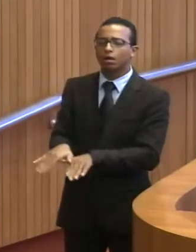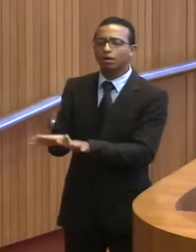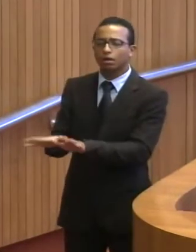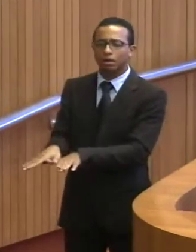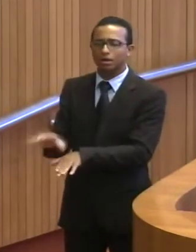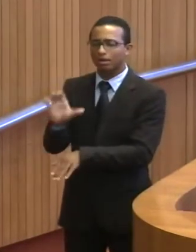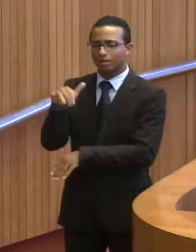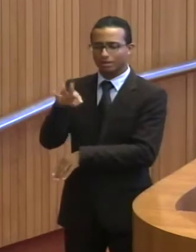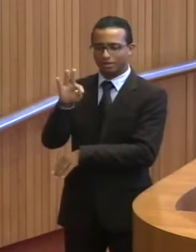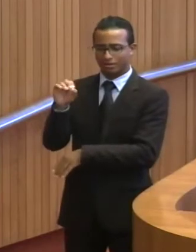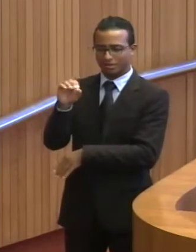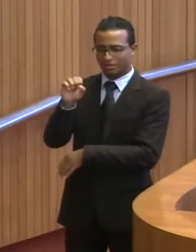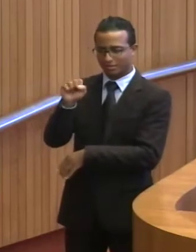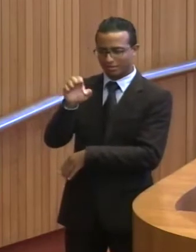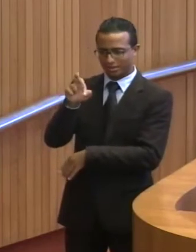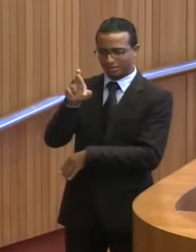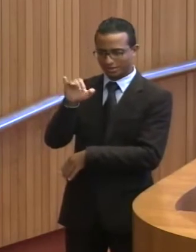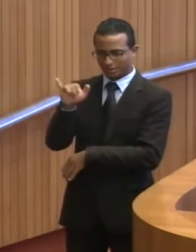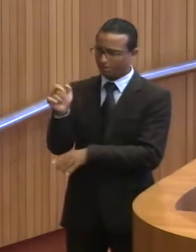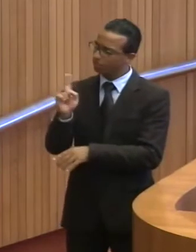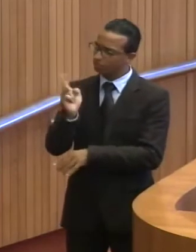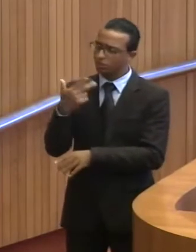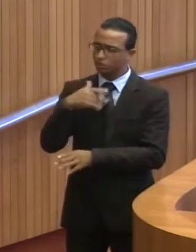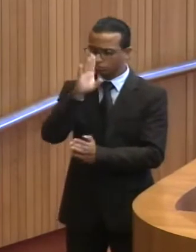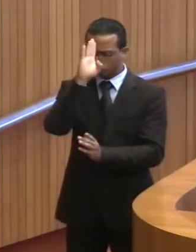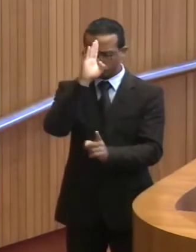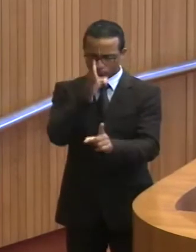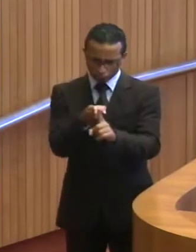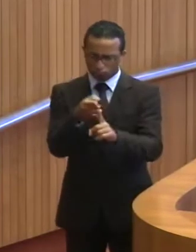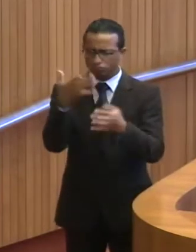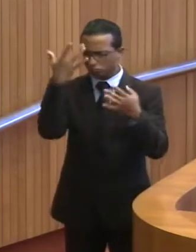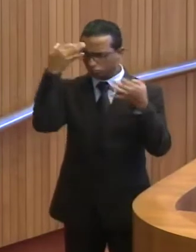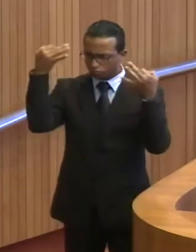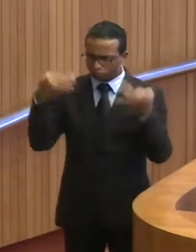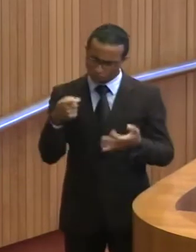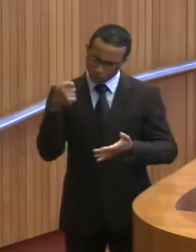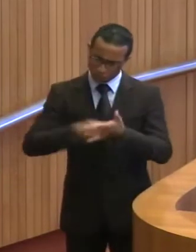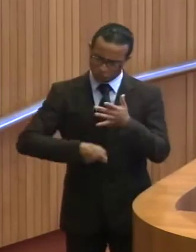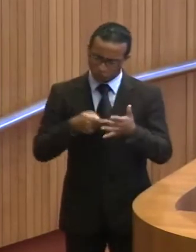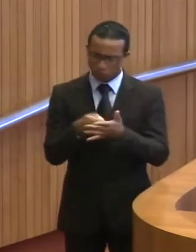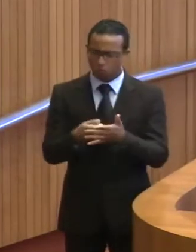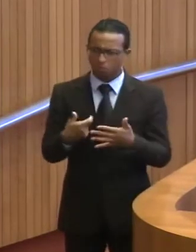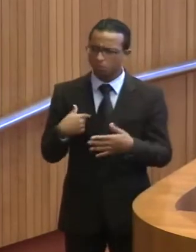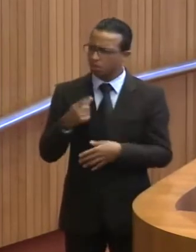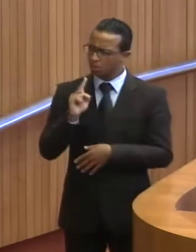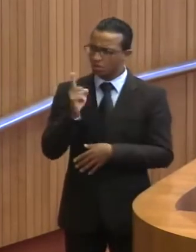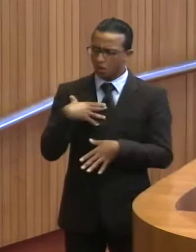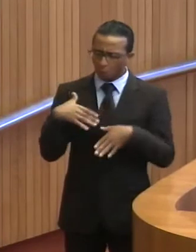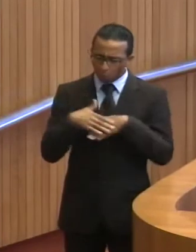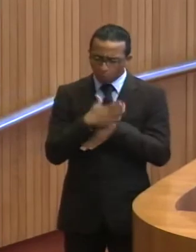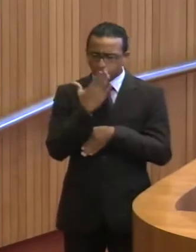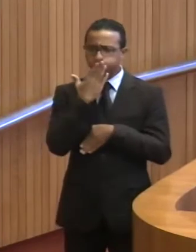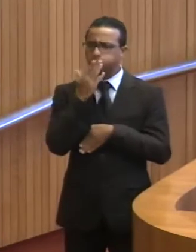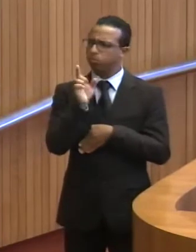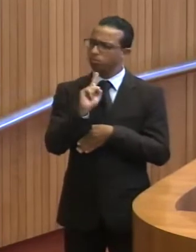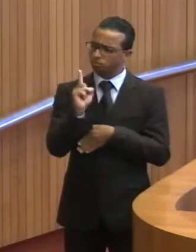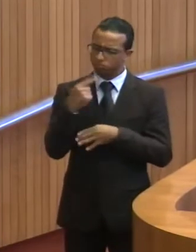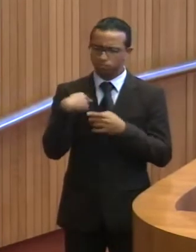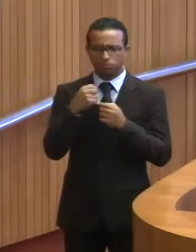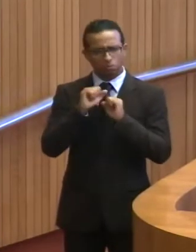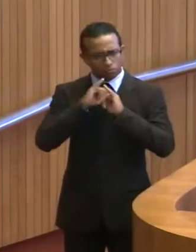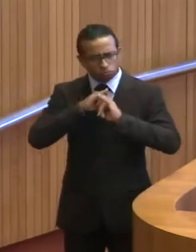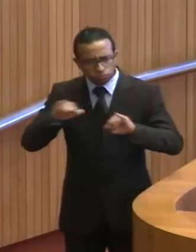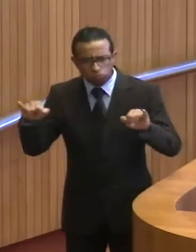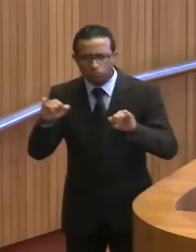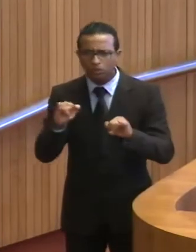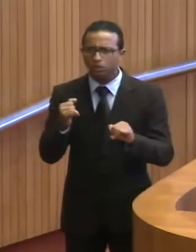Seguimos nosso caminho com coerência, travando as mesmas lutas de sempre, sem calar, sem se silenciar, sem